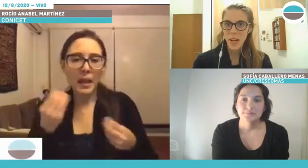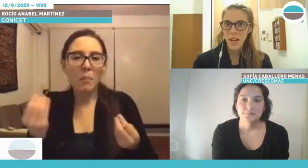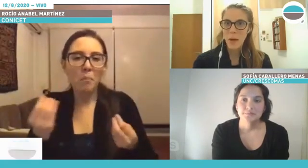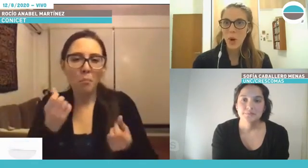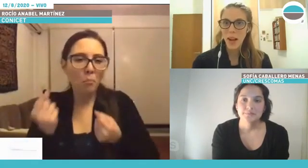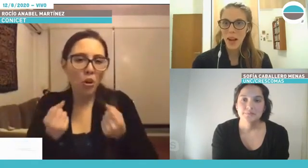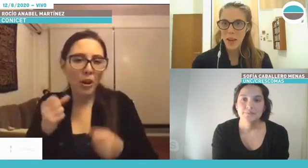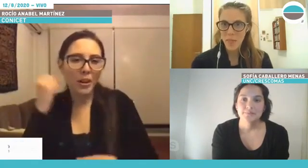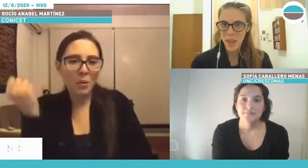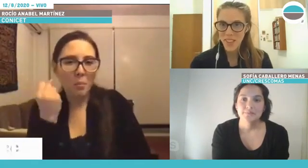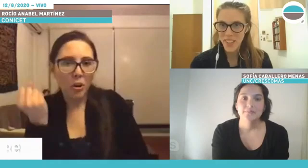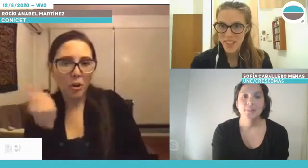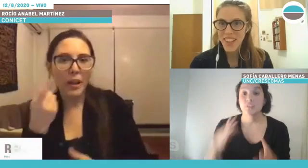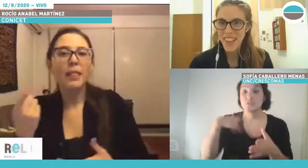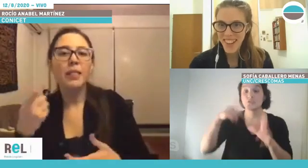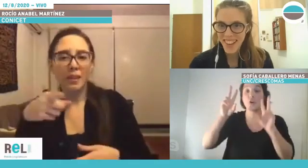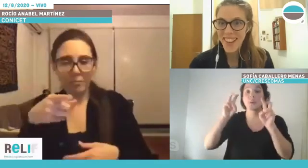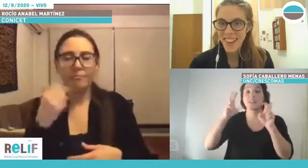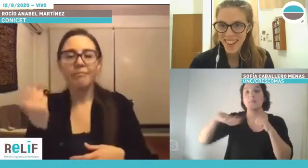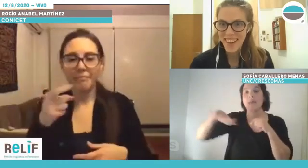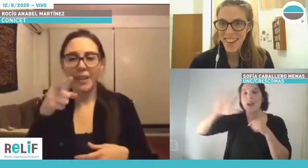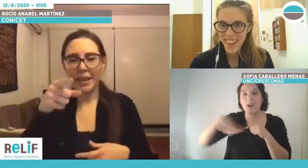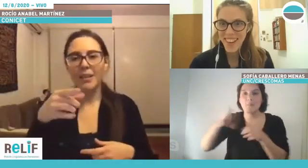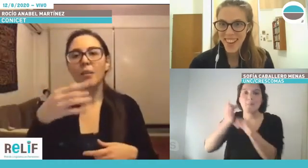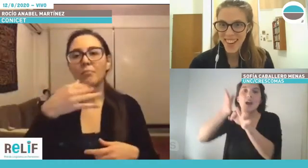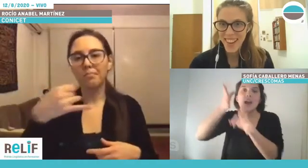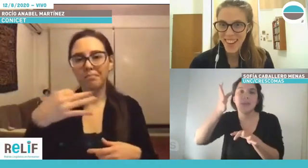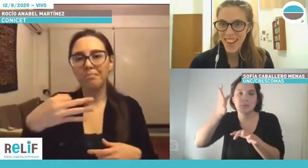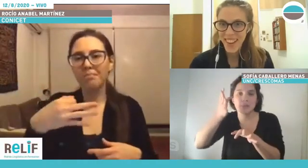Pues sobre el campo académico.